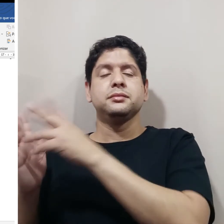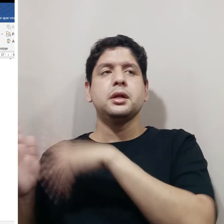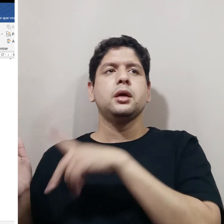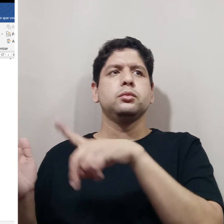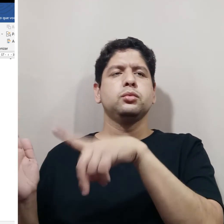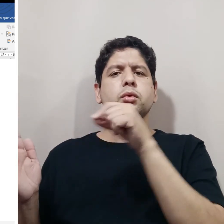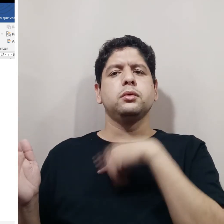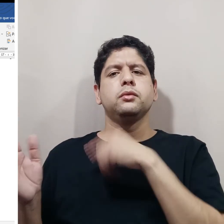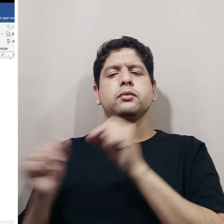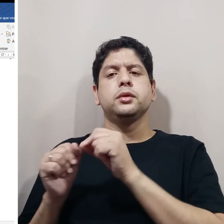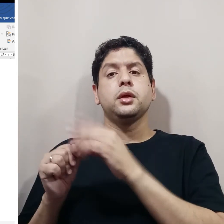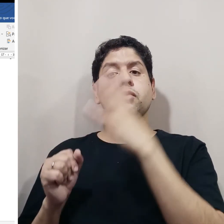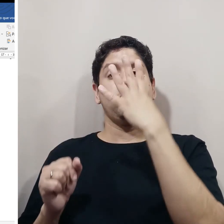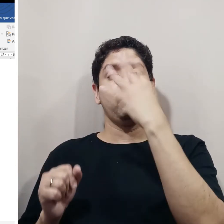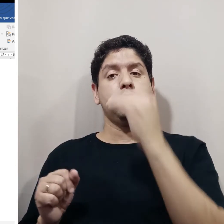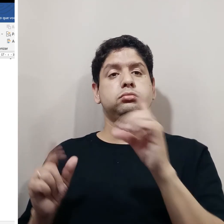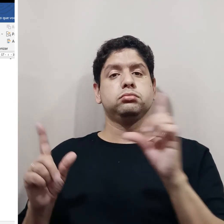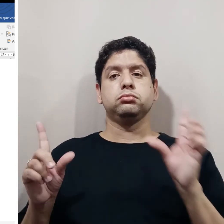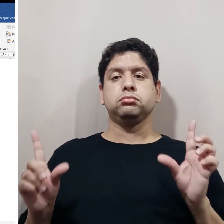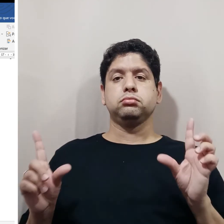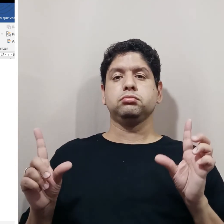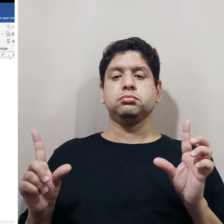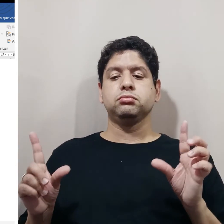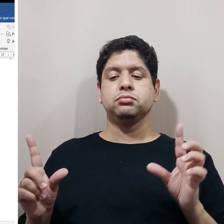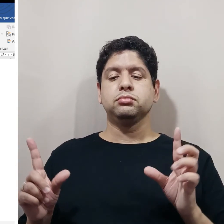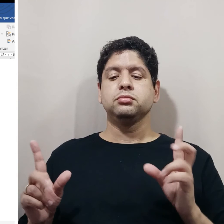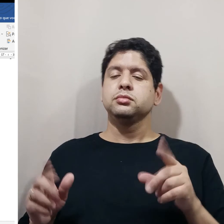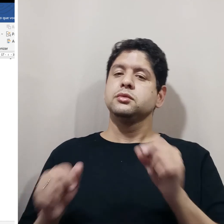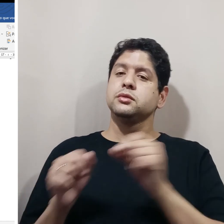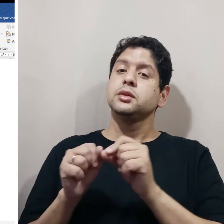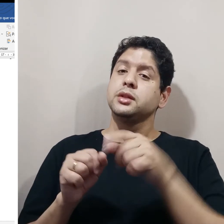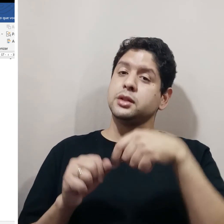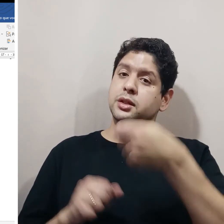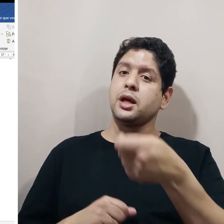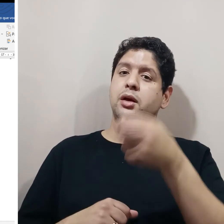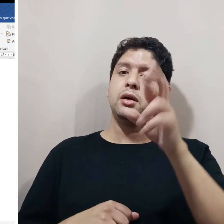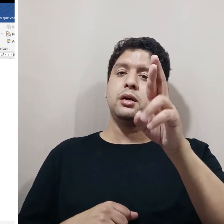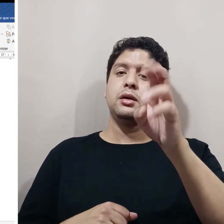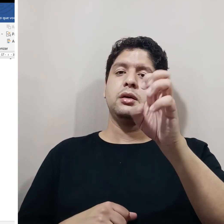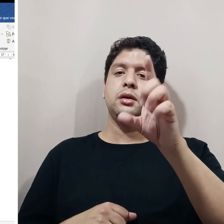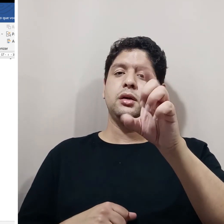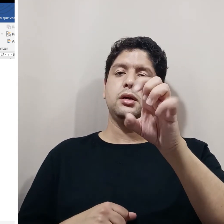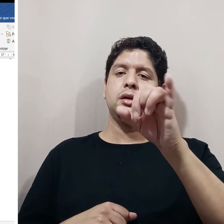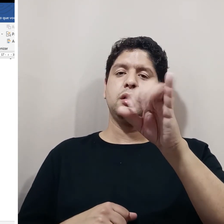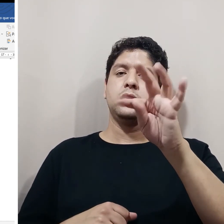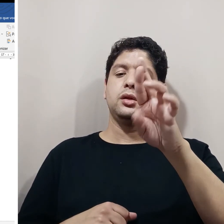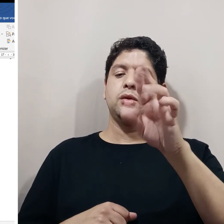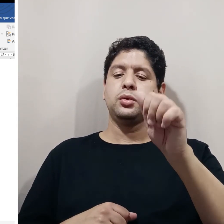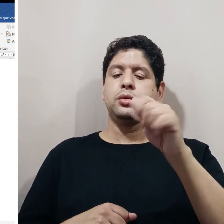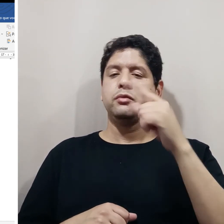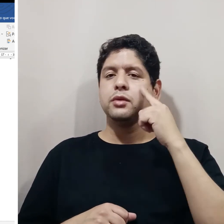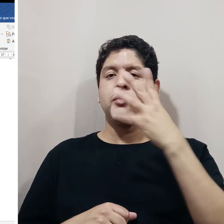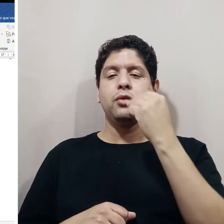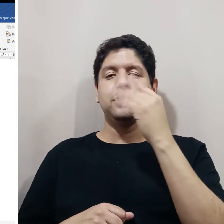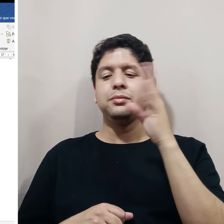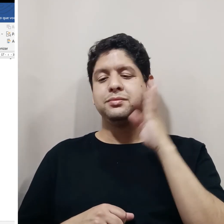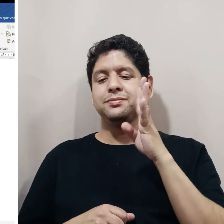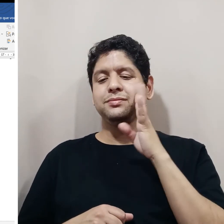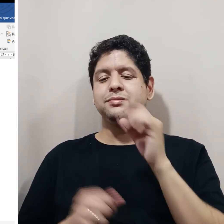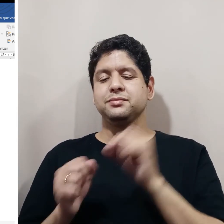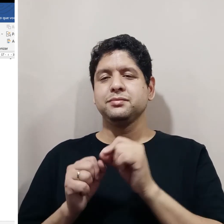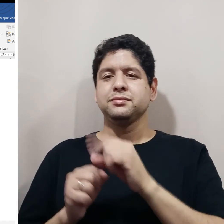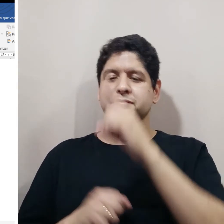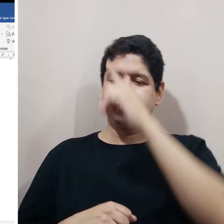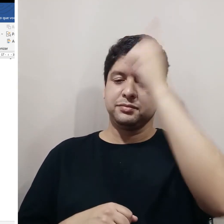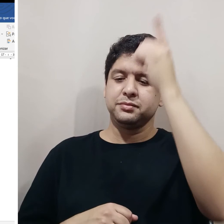feito aqui. Né, olha, ela fez até a pose, mas ela fez uma fotografia, né? Podia ter desenhado, tá, mas ela resolveu tirar uma foto